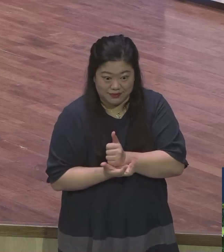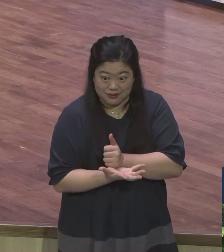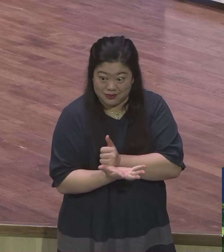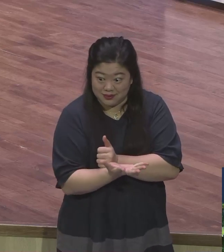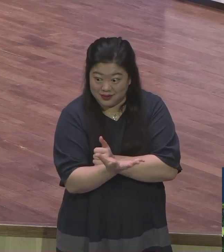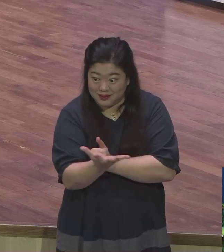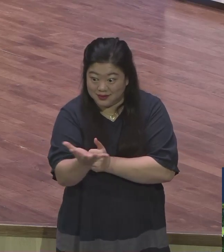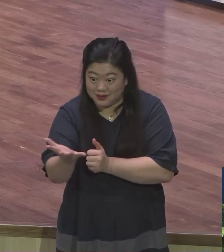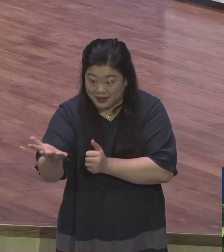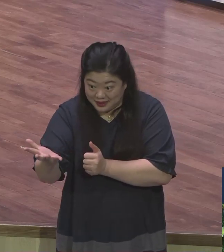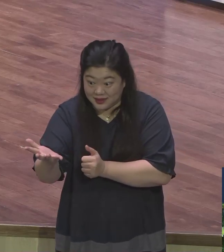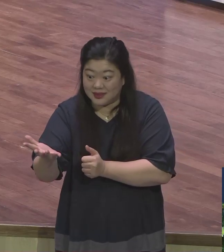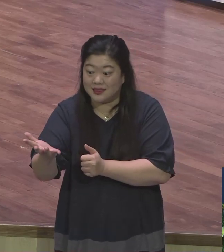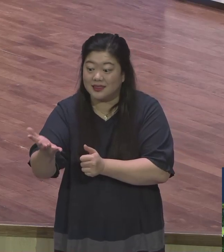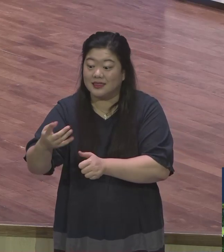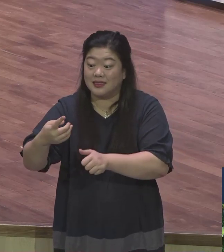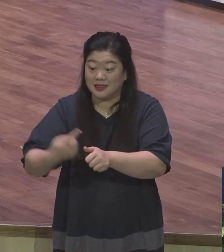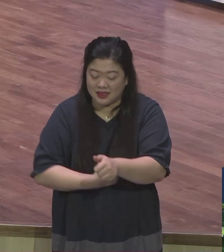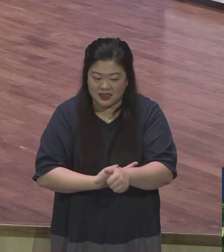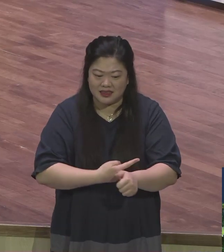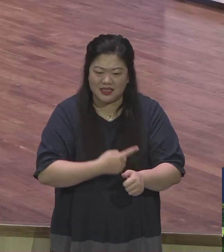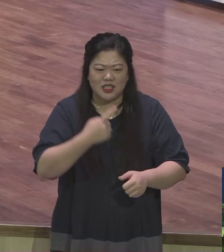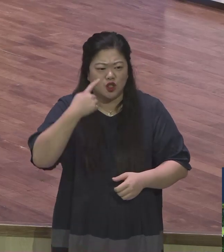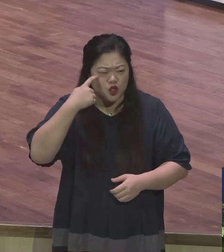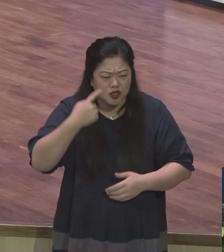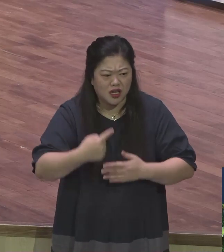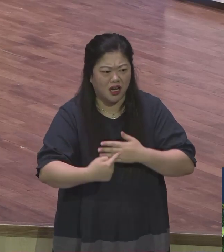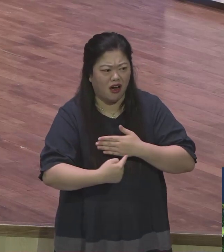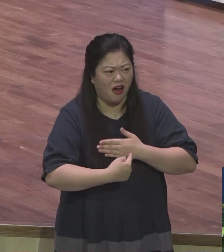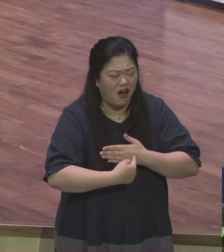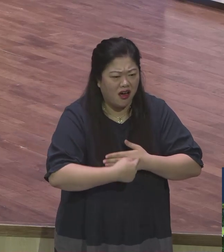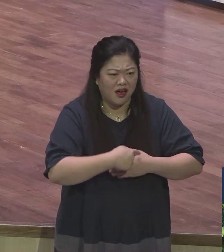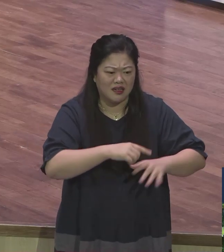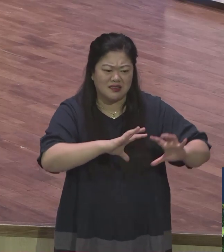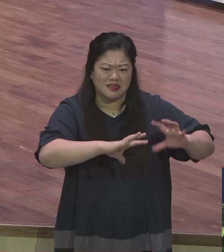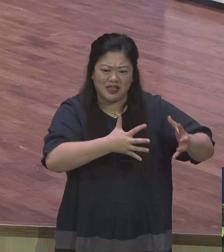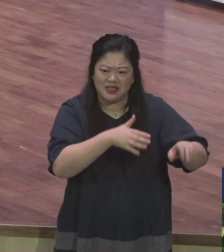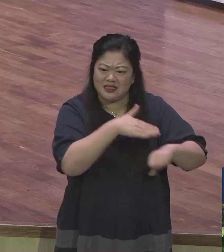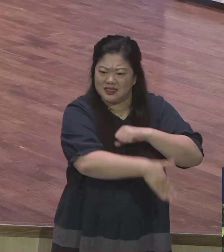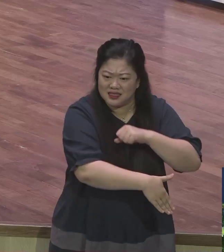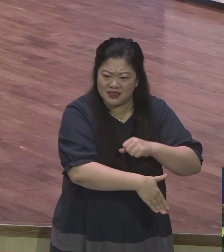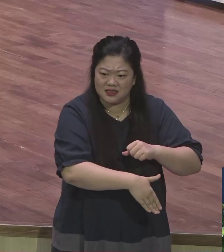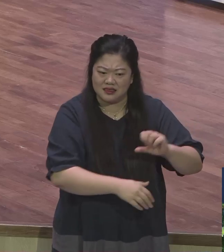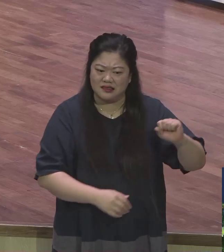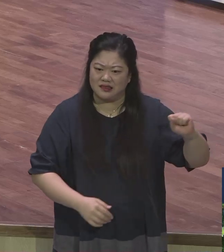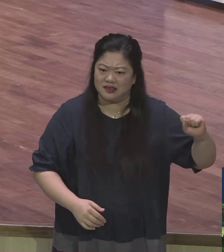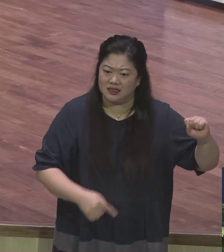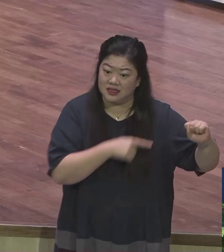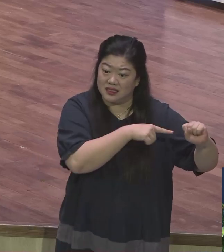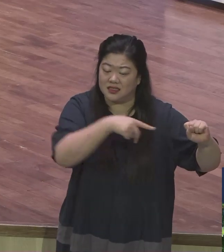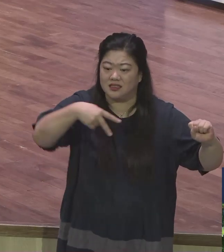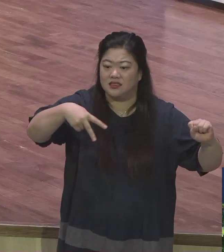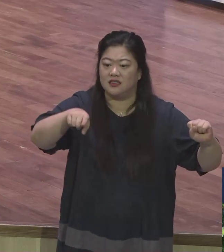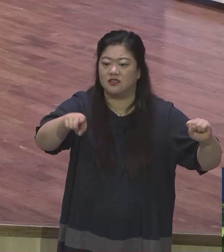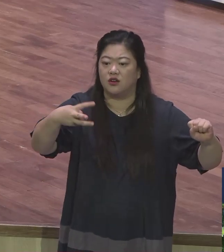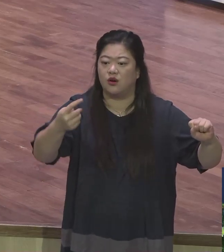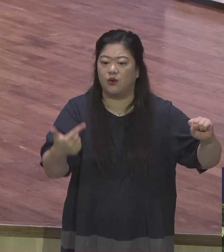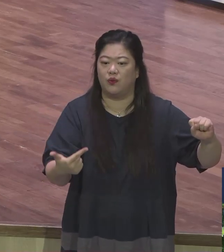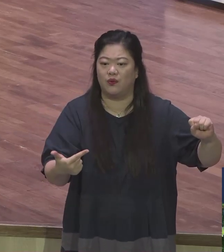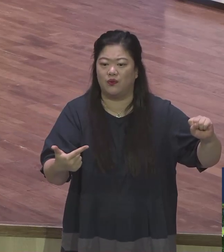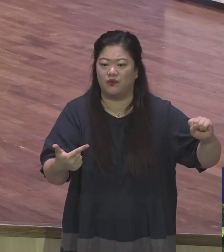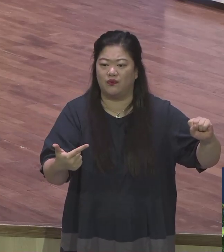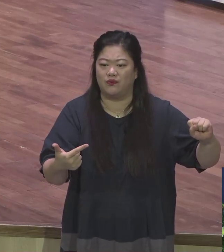서론. 육신적인 것, 눈에 보이는 것, 세상 사람들이 좋아하는 것, 이거 서론이에요. 서론을